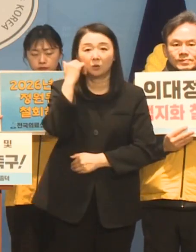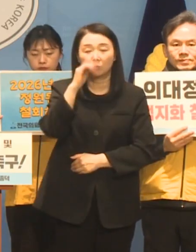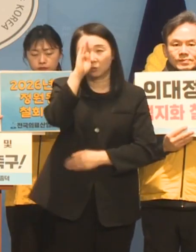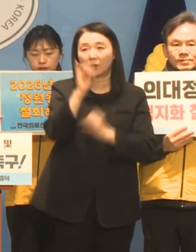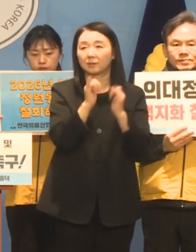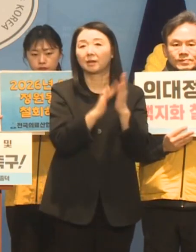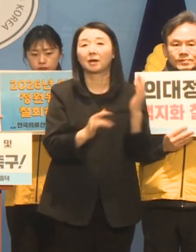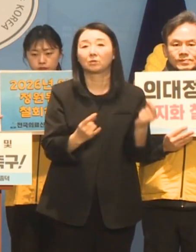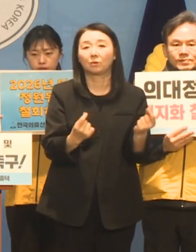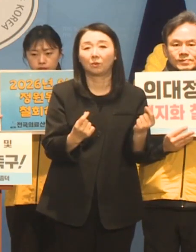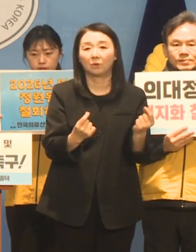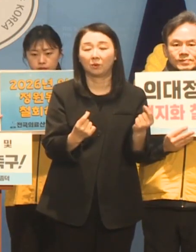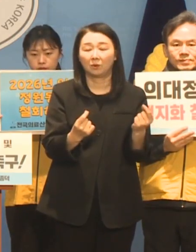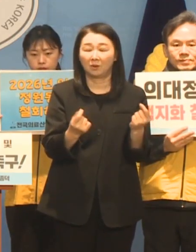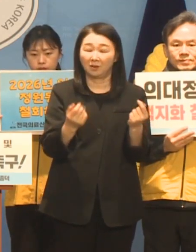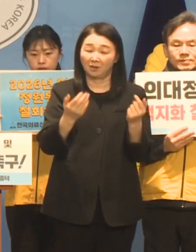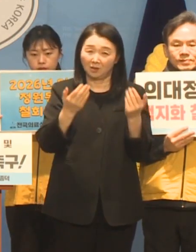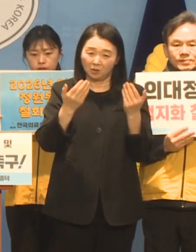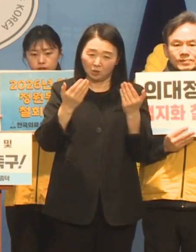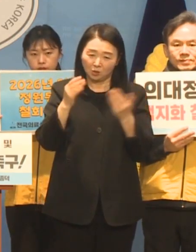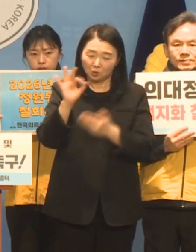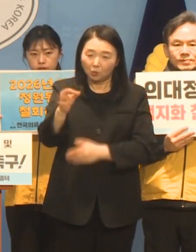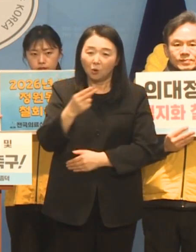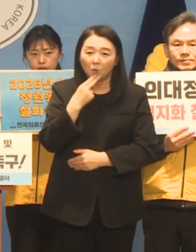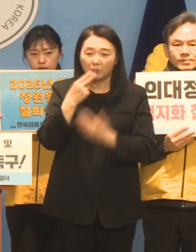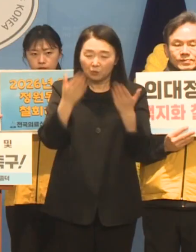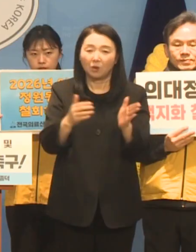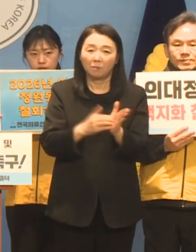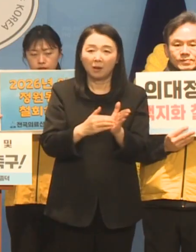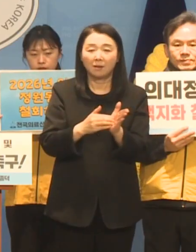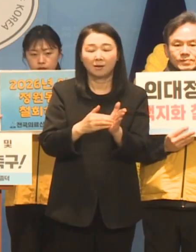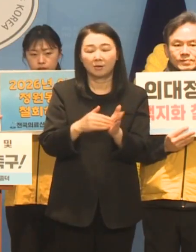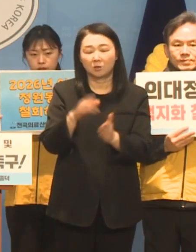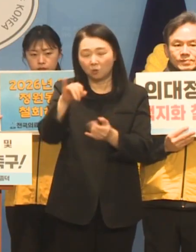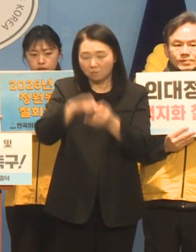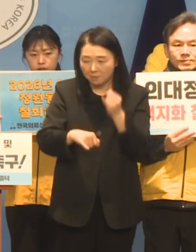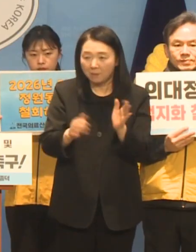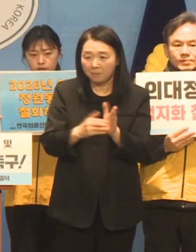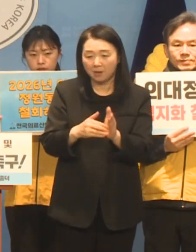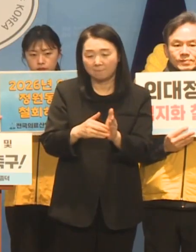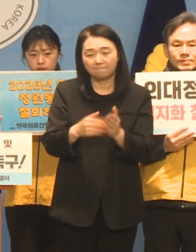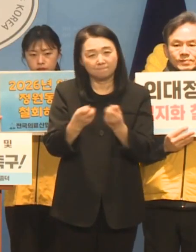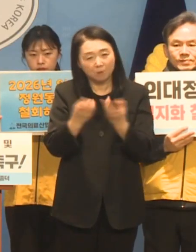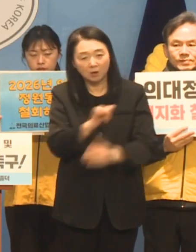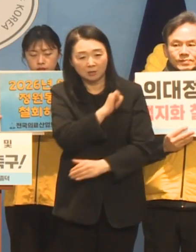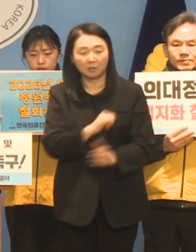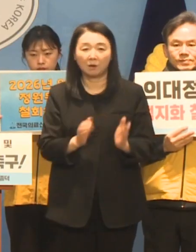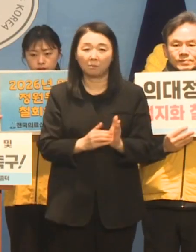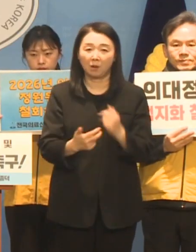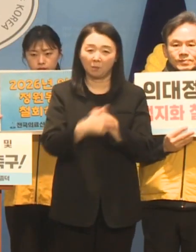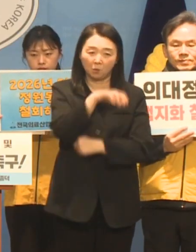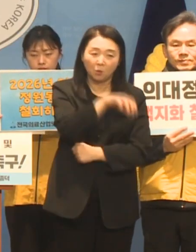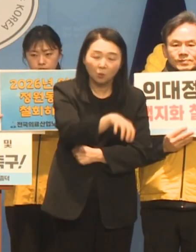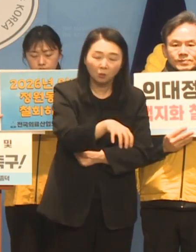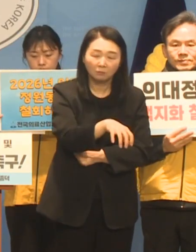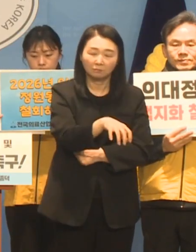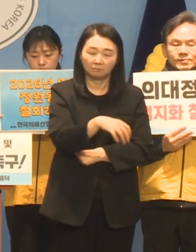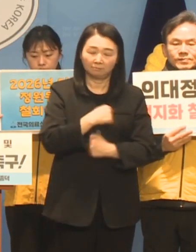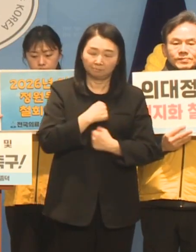가족이며 무급휴가, 무급휴직, 임금 체불 등을 감수하며 병원 현장을 지키고 있던 우리